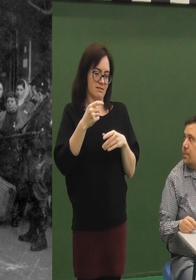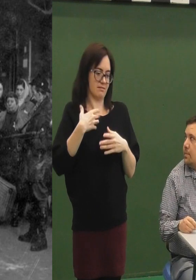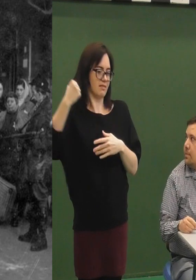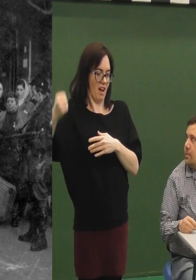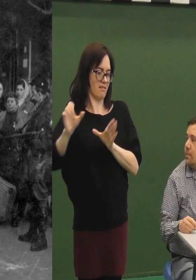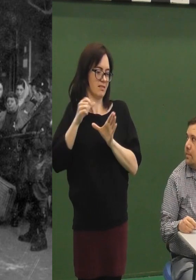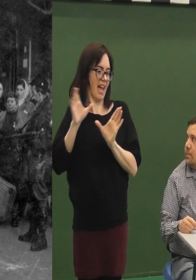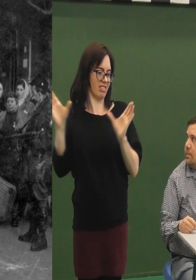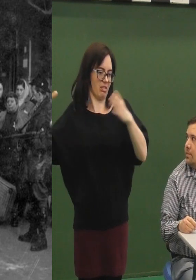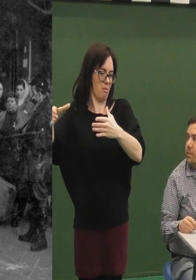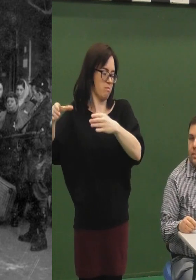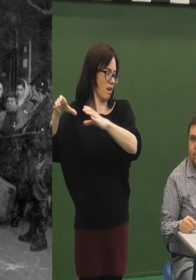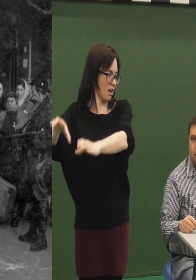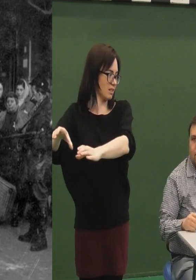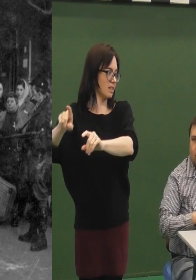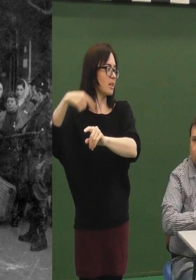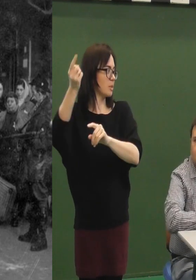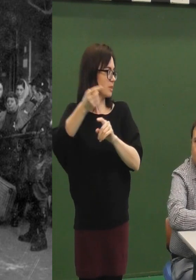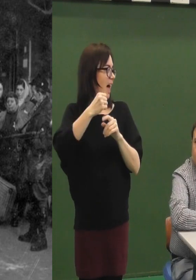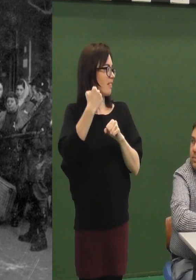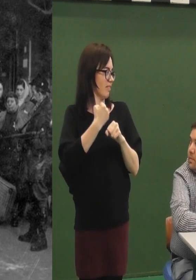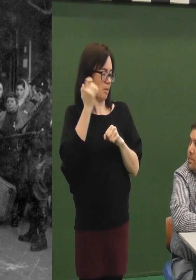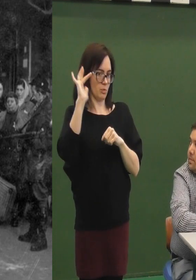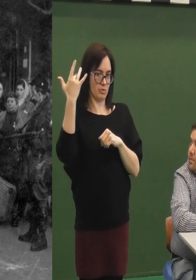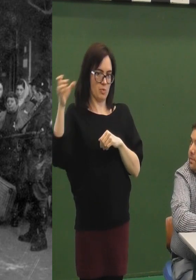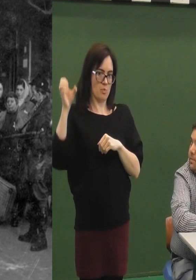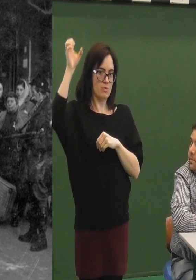és a gettóból pedig